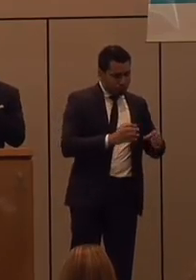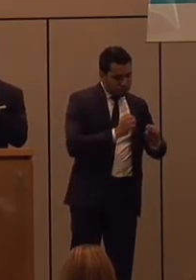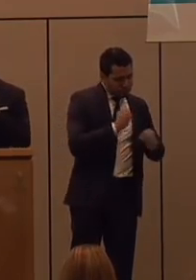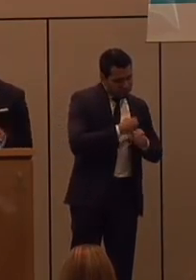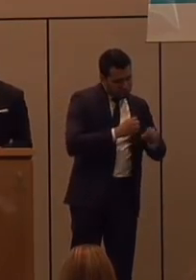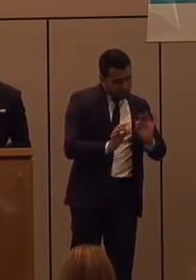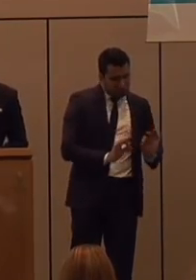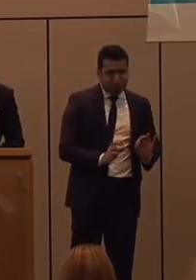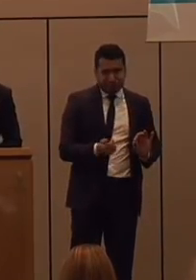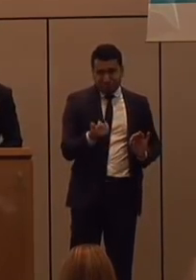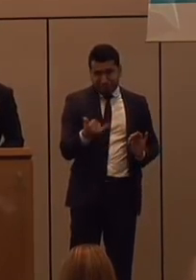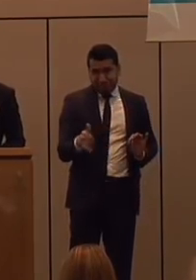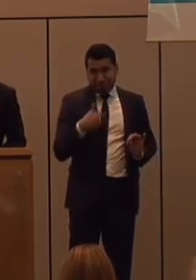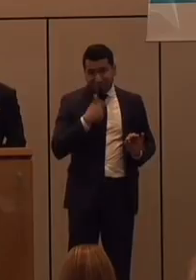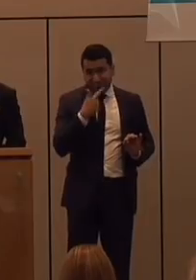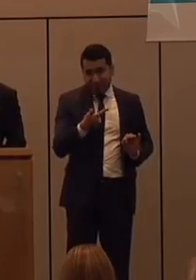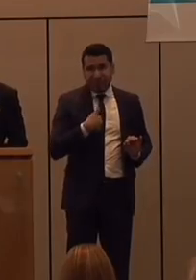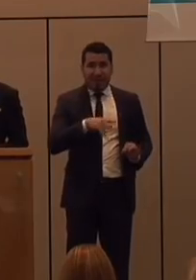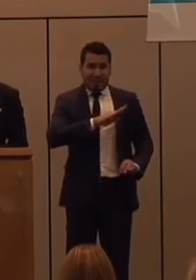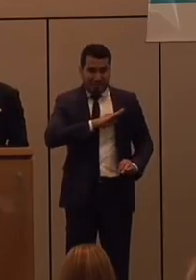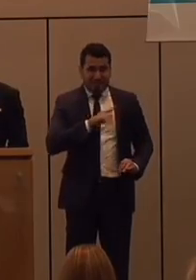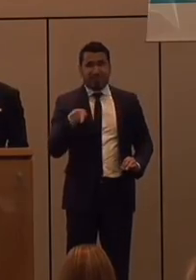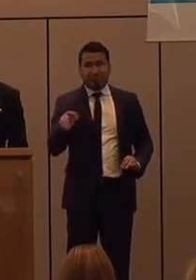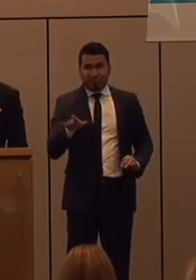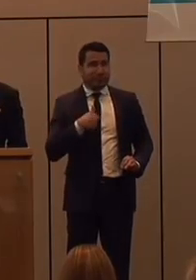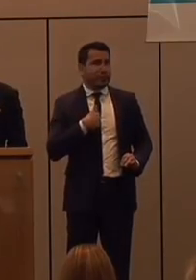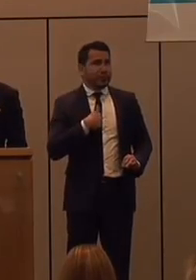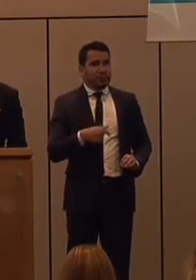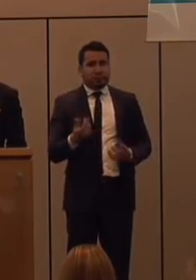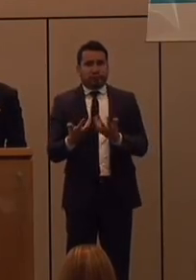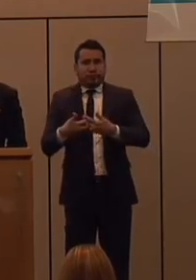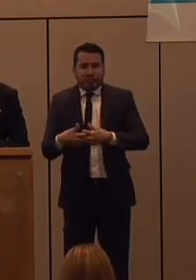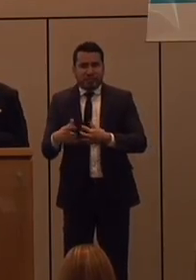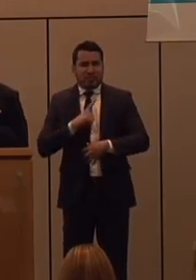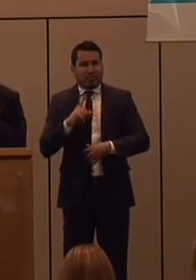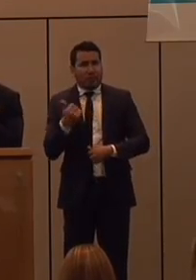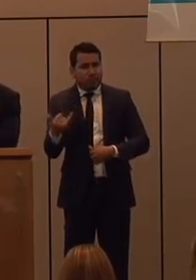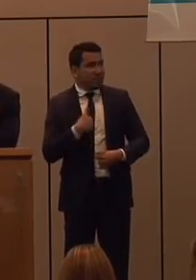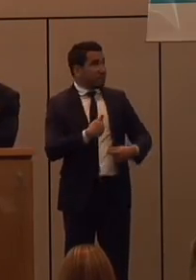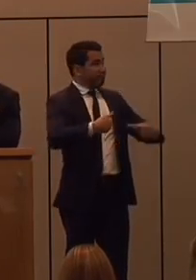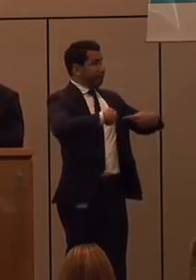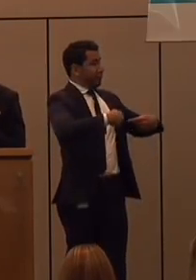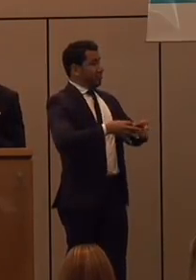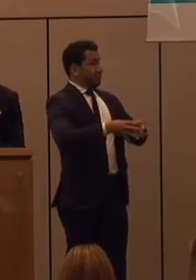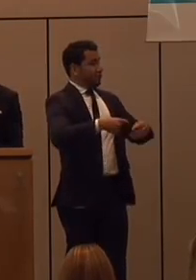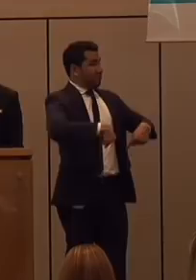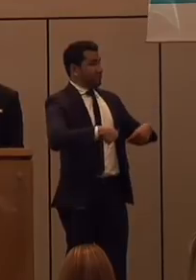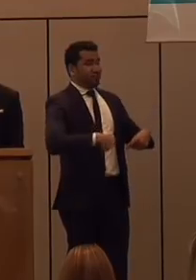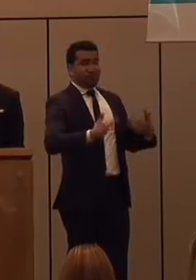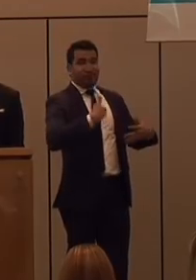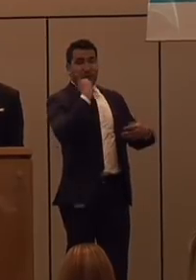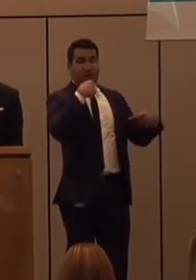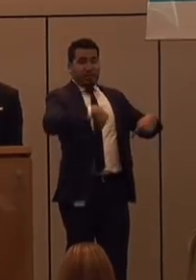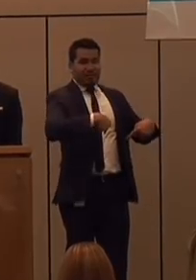siempre decimos cada alcalde y cada empresario piensa que su municipio es único es el mejor y es el destino turístico por descubrir cuando le hacemos el